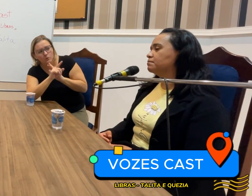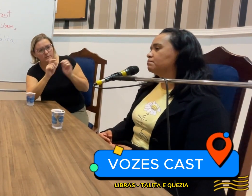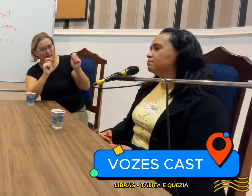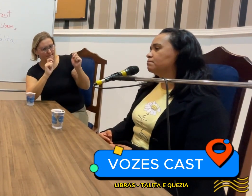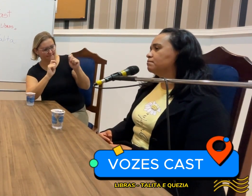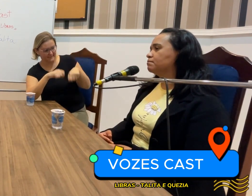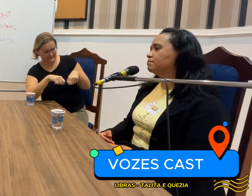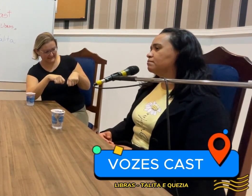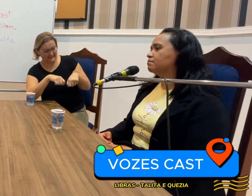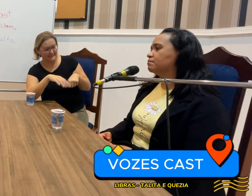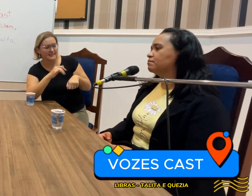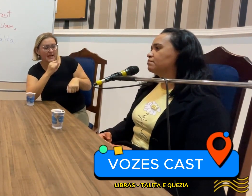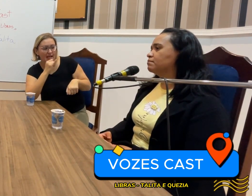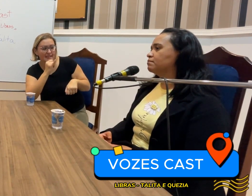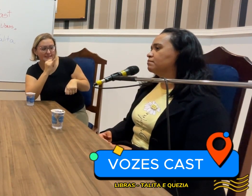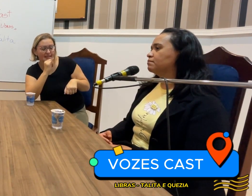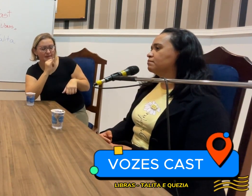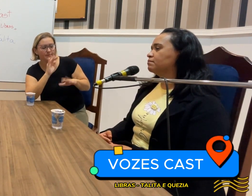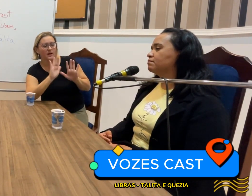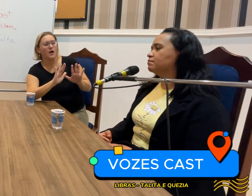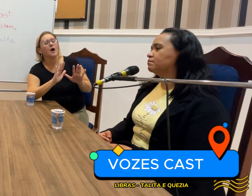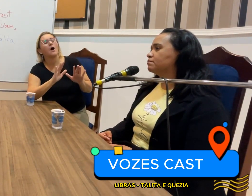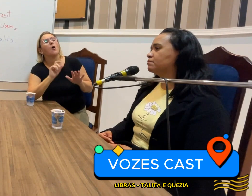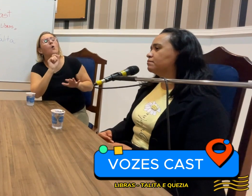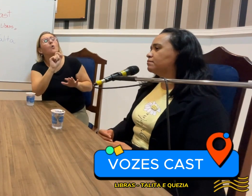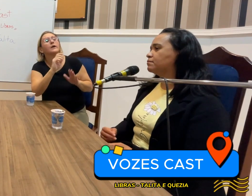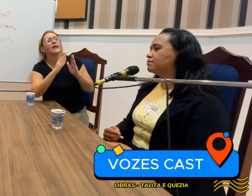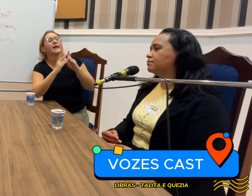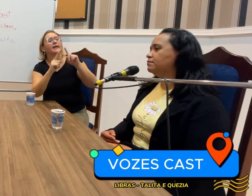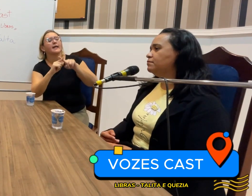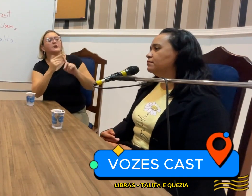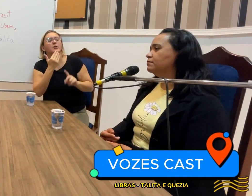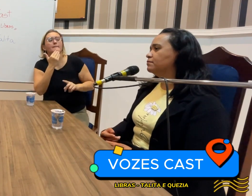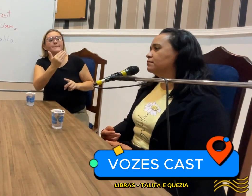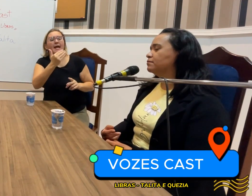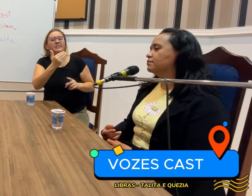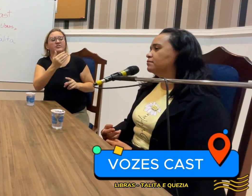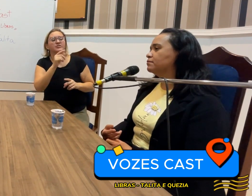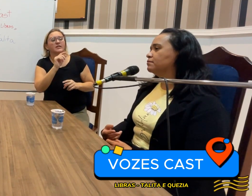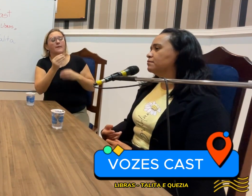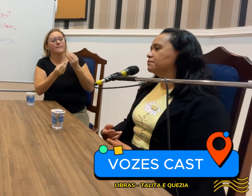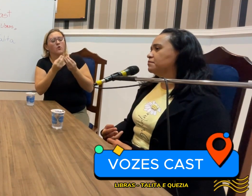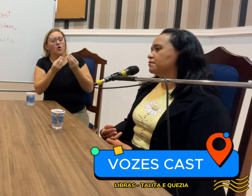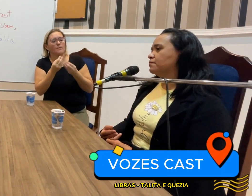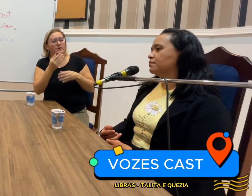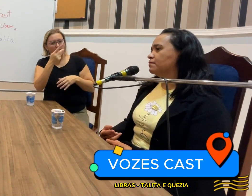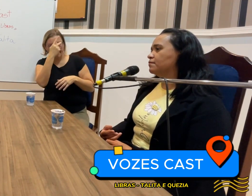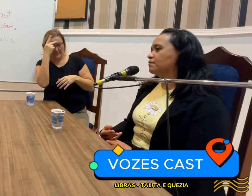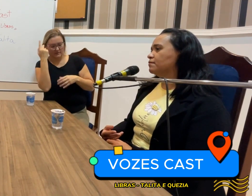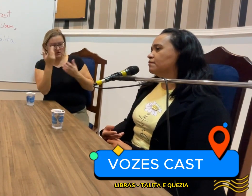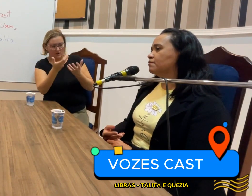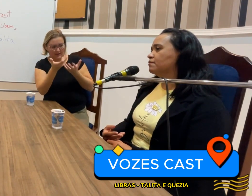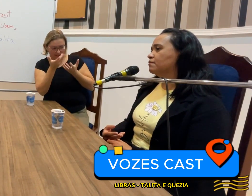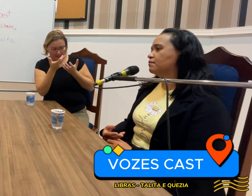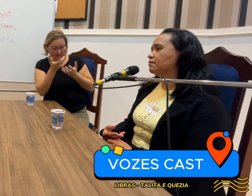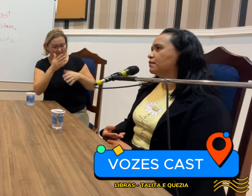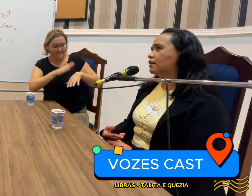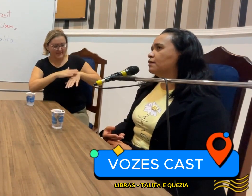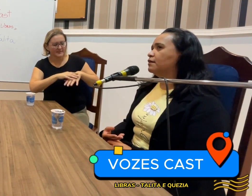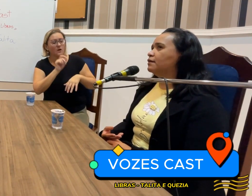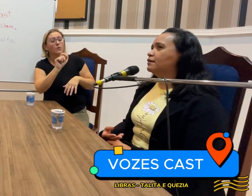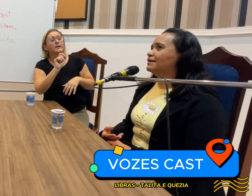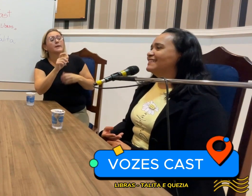requisito que a igreja exige, ou somente mesmo a questão de você ter o